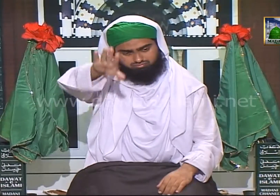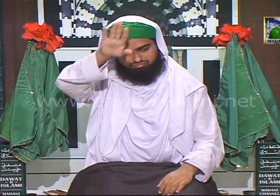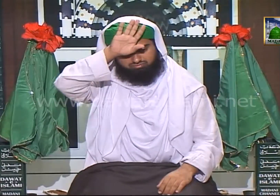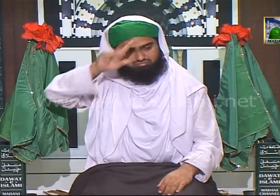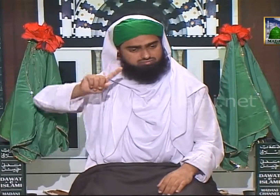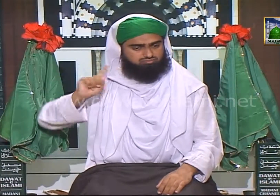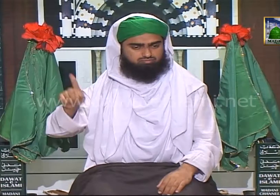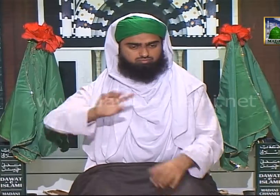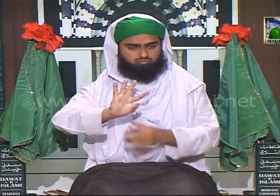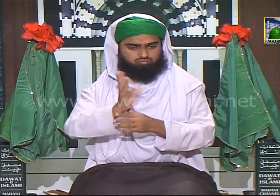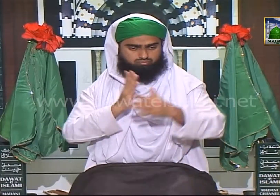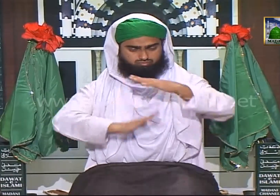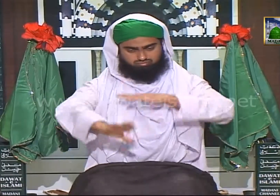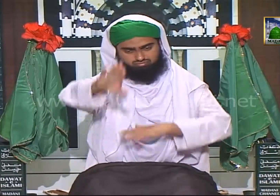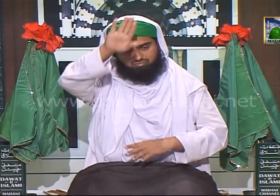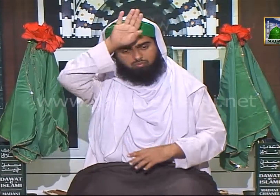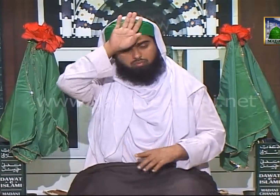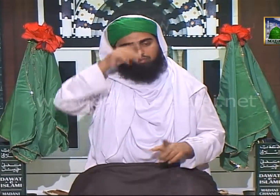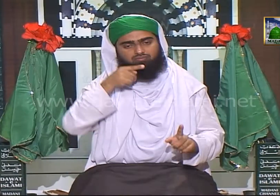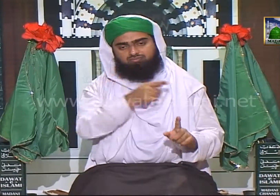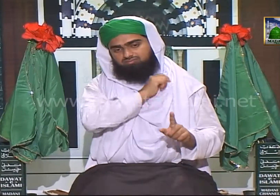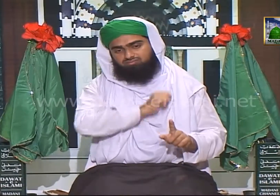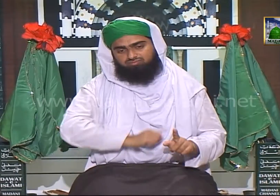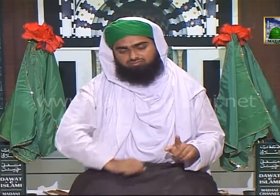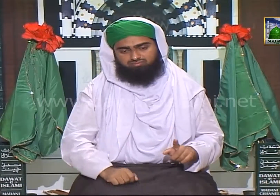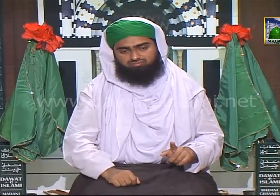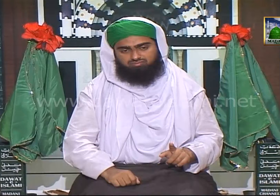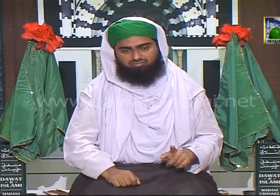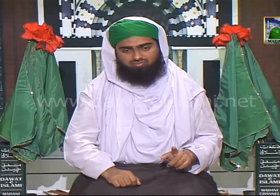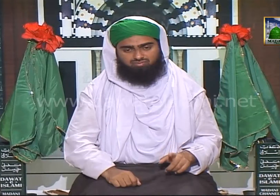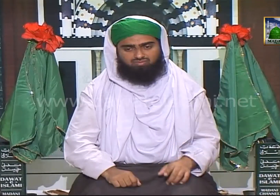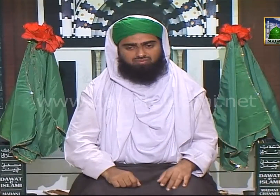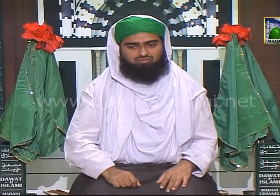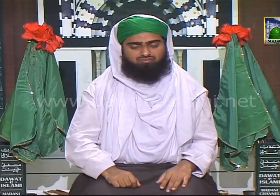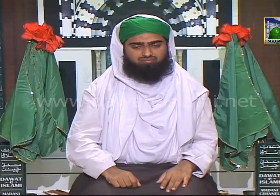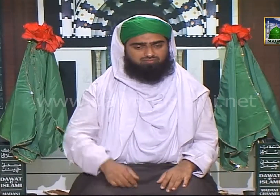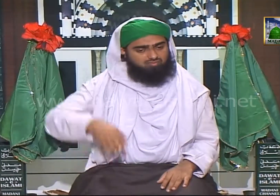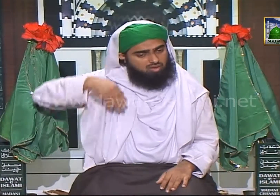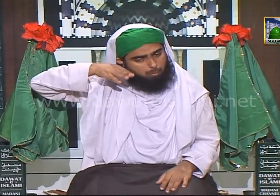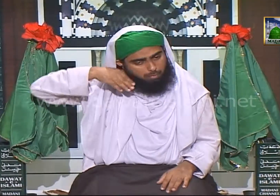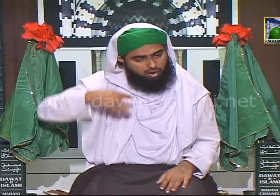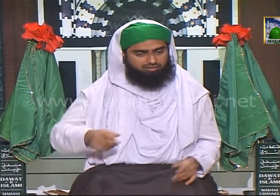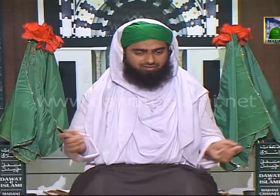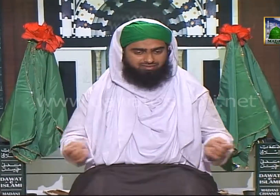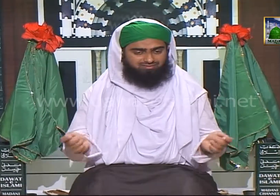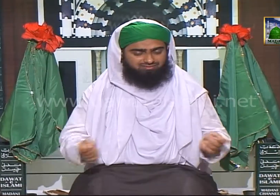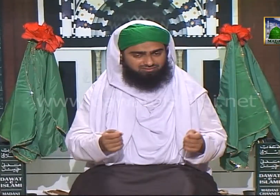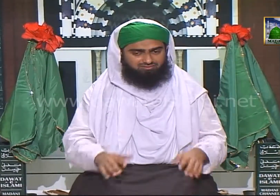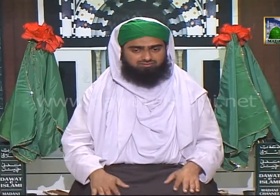تیری، فرش کیا عرش پہ جاری ہے حکومت تیری۔ اتنی بڑی حکومت کے مالک ہونے کے باوجود آپ نے بکریاں